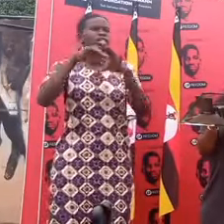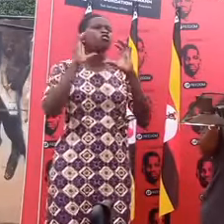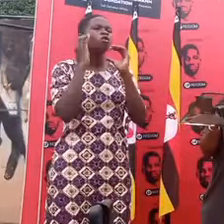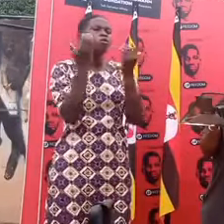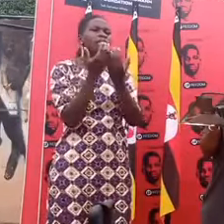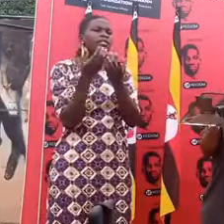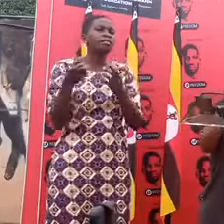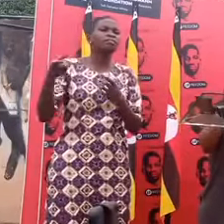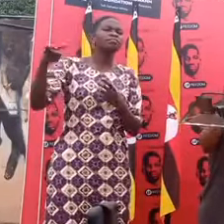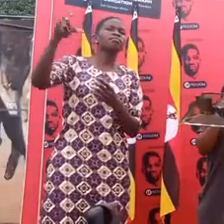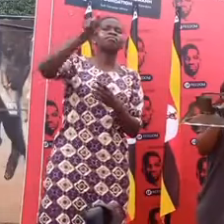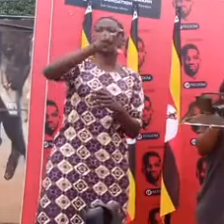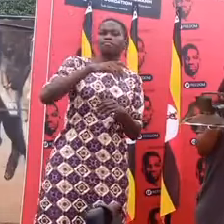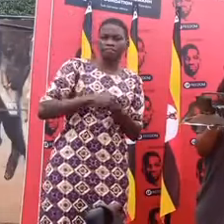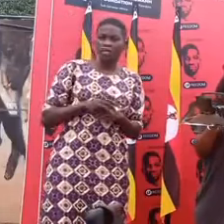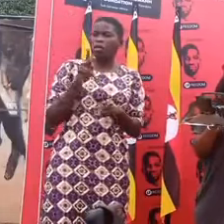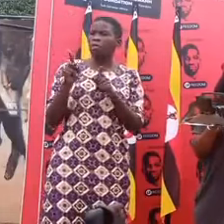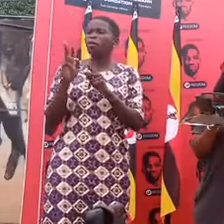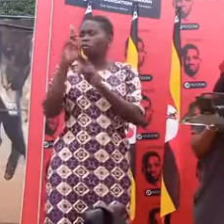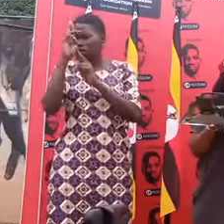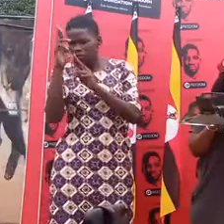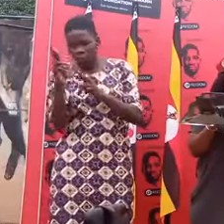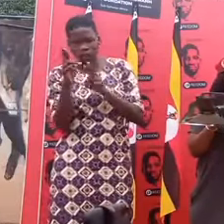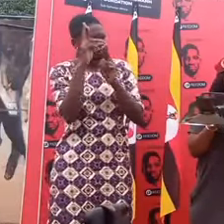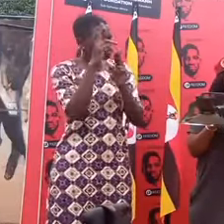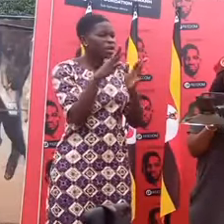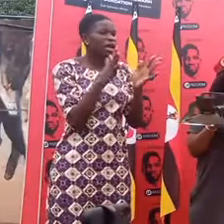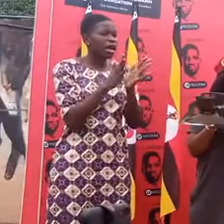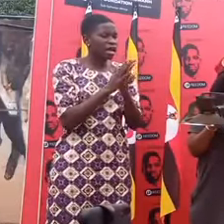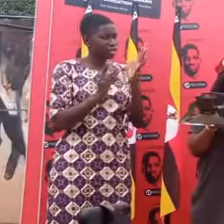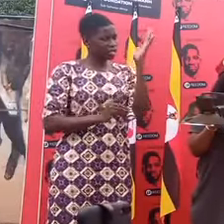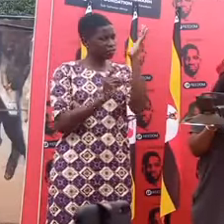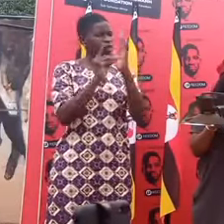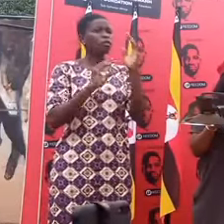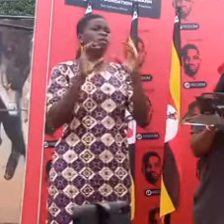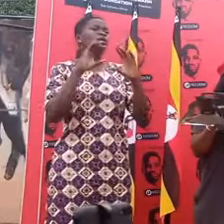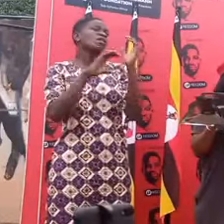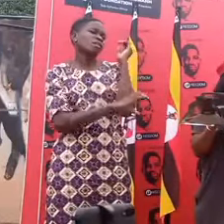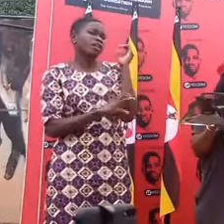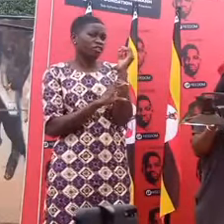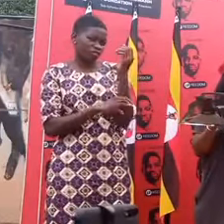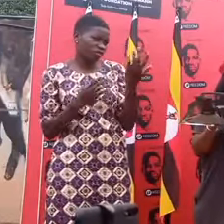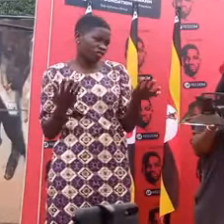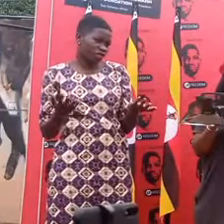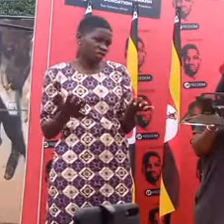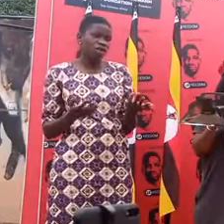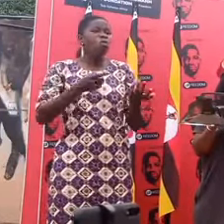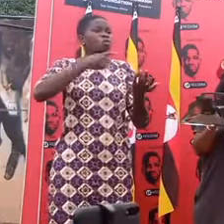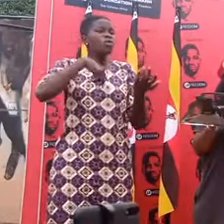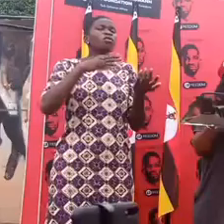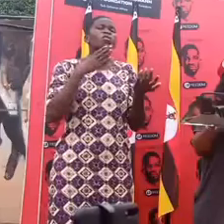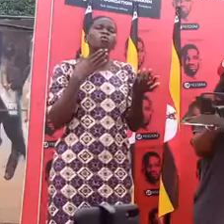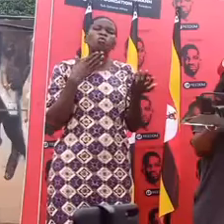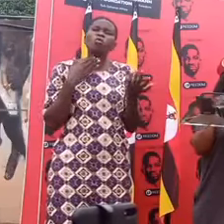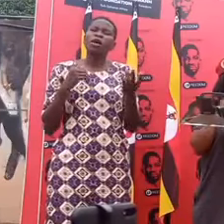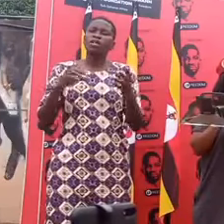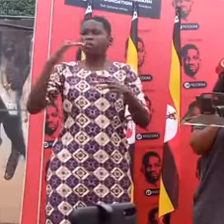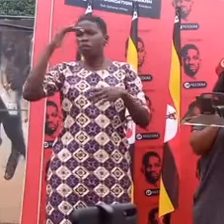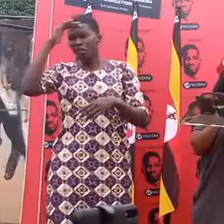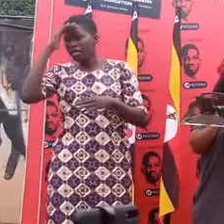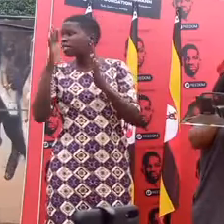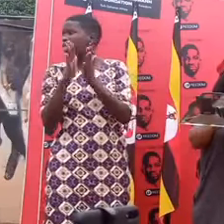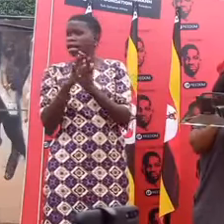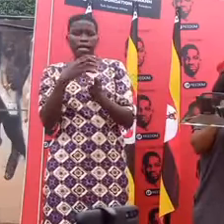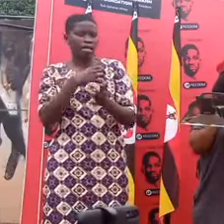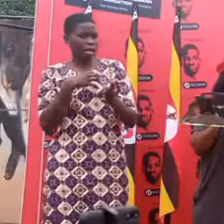Ya, Yakuanga. Talks at Tuagala about every tongue every Puma, then be my ninja, our child,